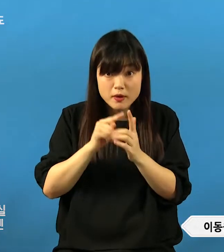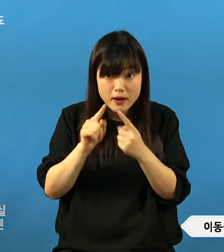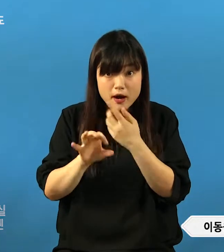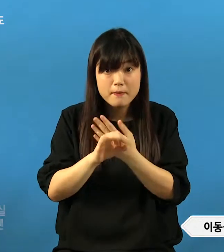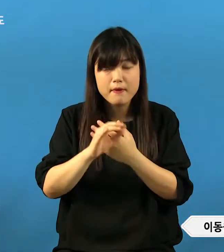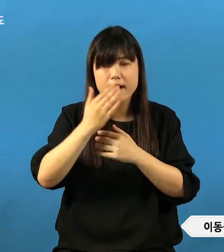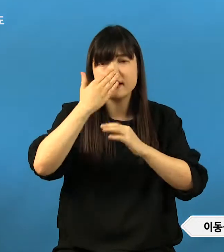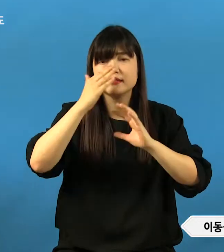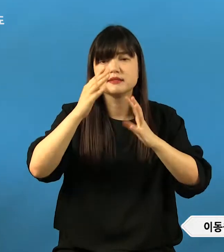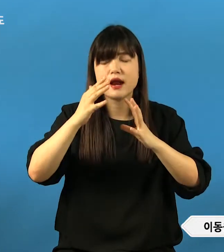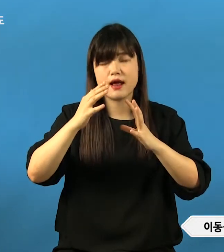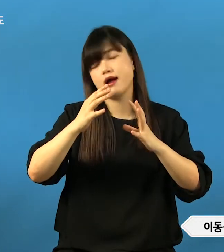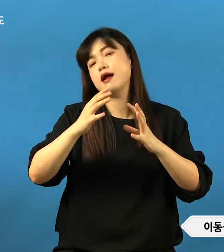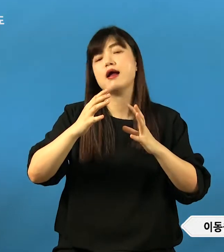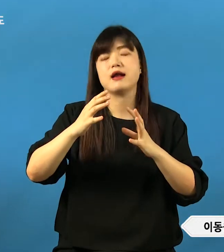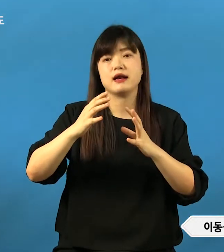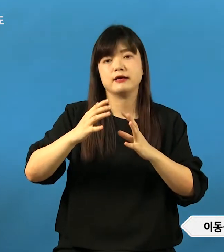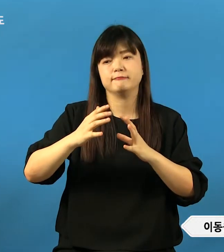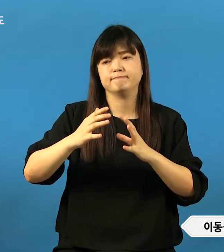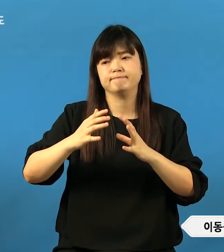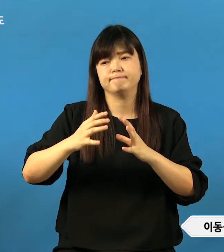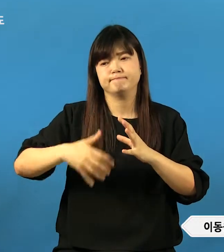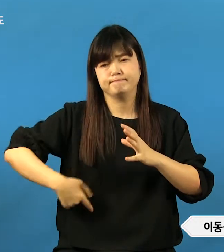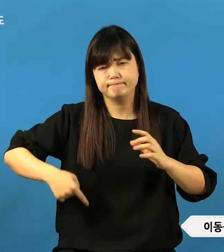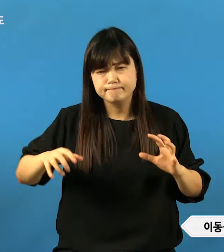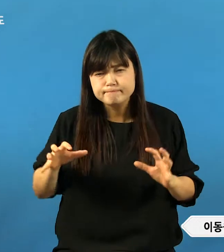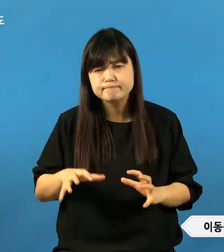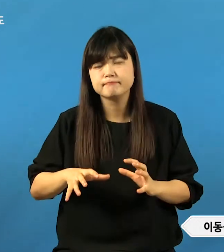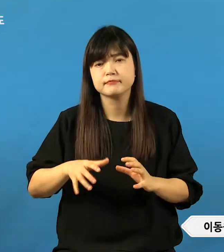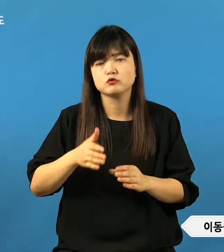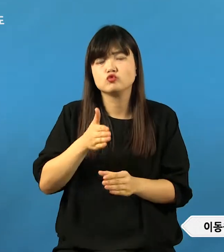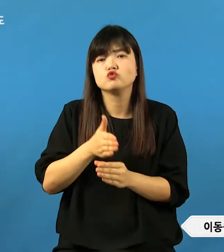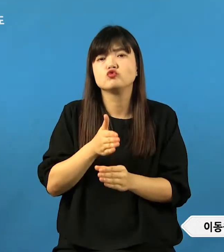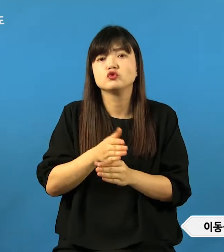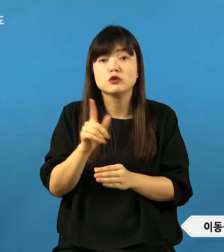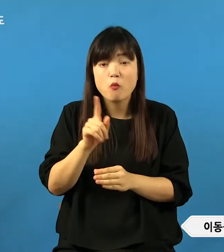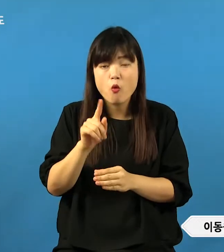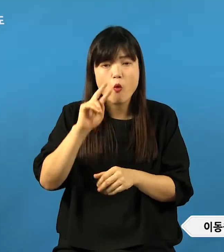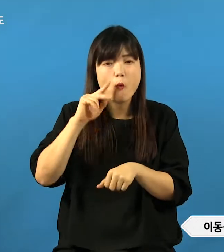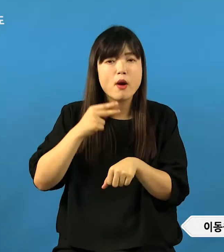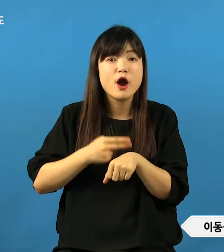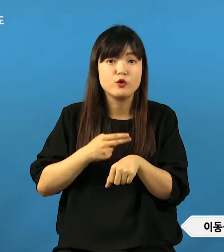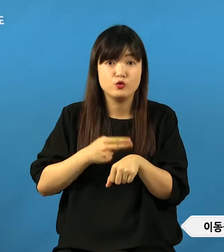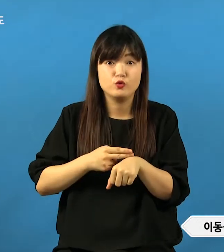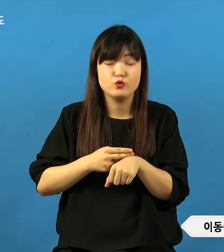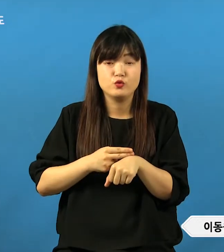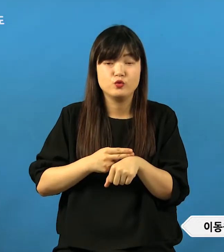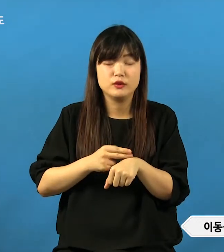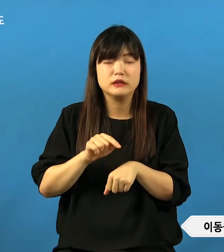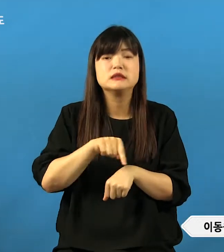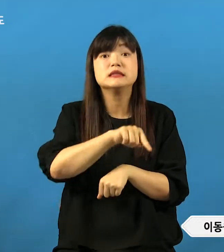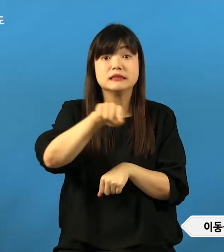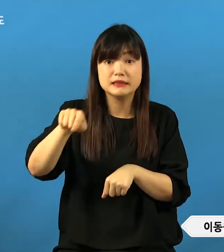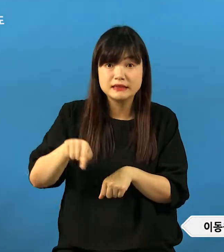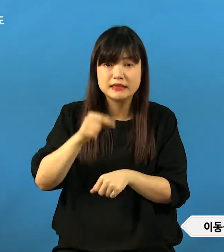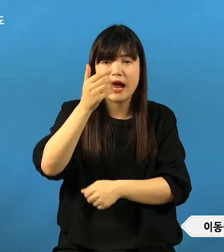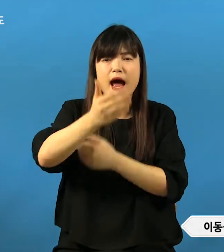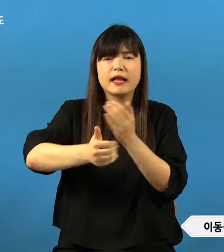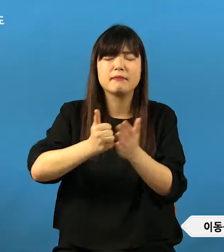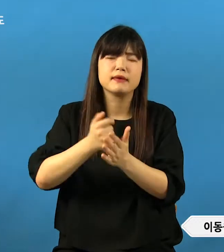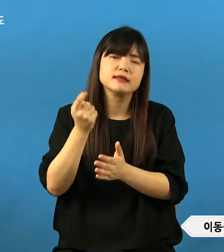이스라엘 민족의 동질성을 구성하는 가장 중요한 핵심 가치로 바울 사도는 그들이